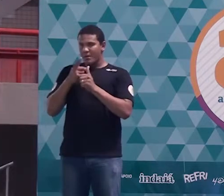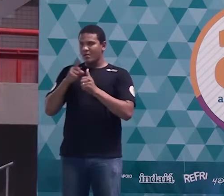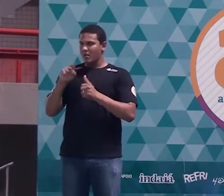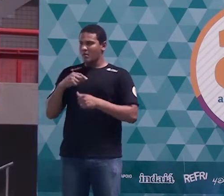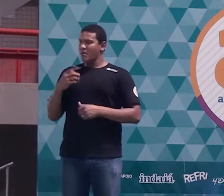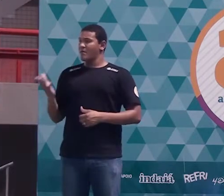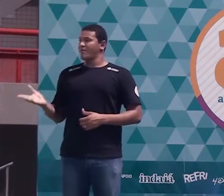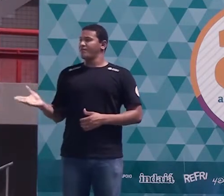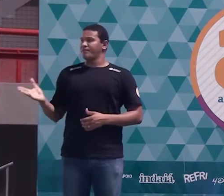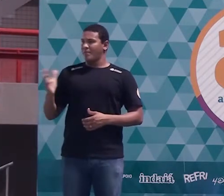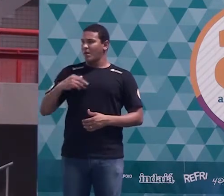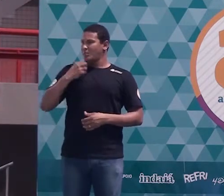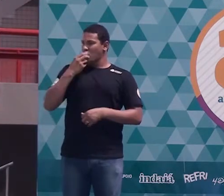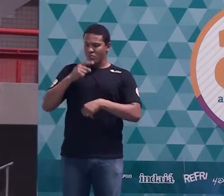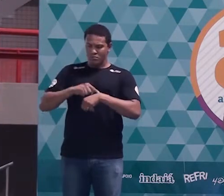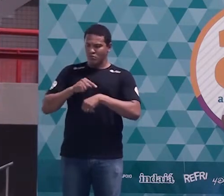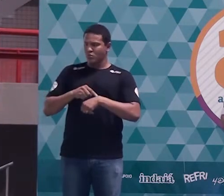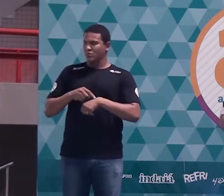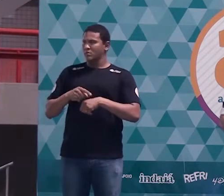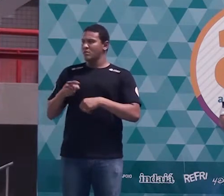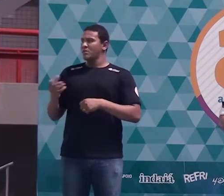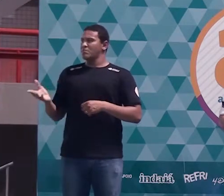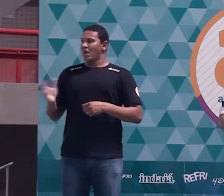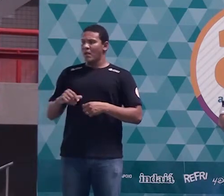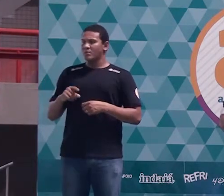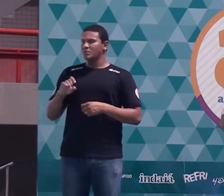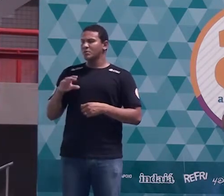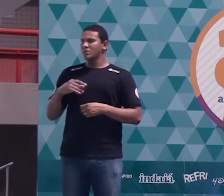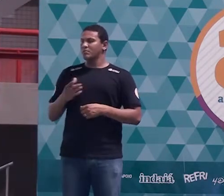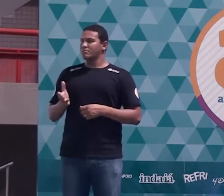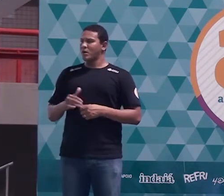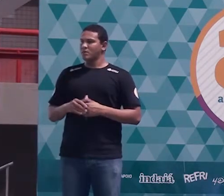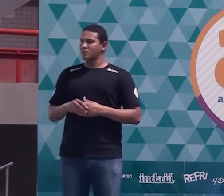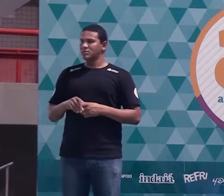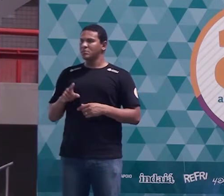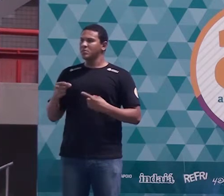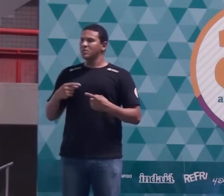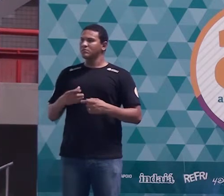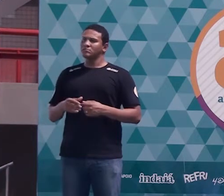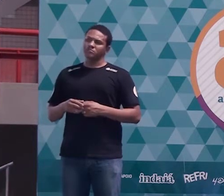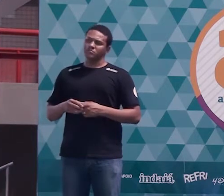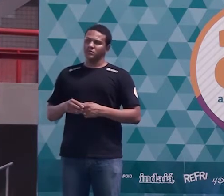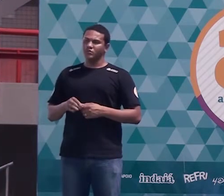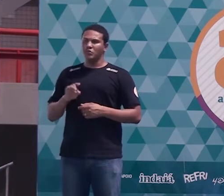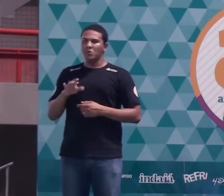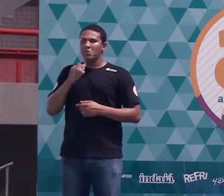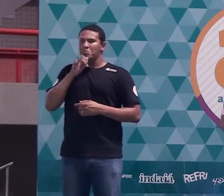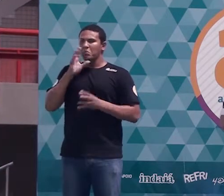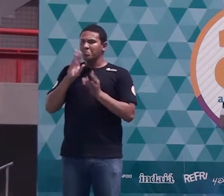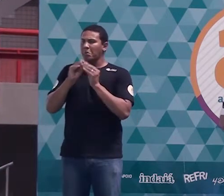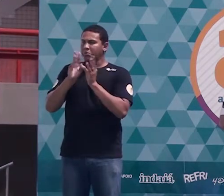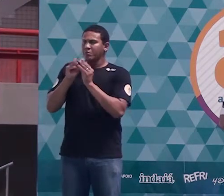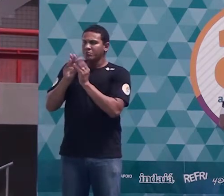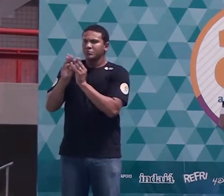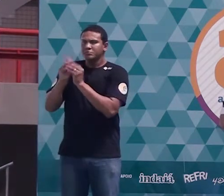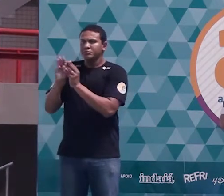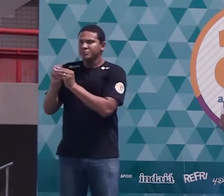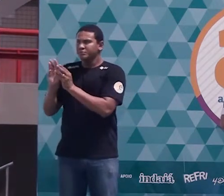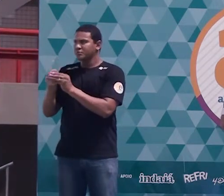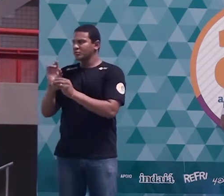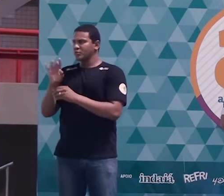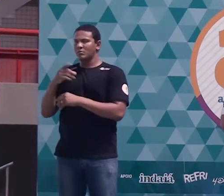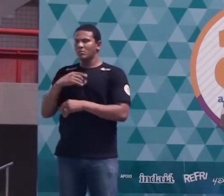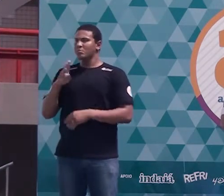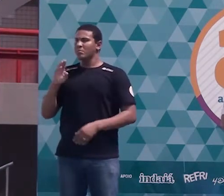embora. Vamos embora, vambora, rambora, umbora, bora. Quando está